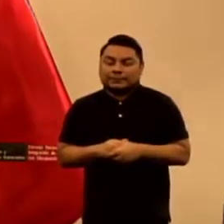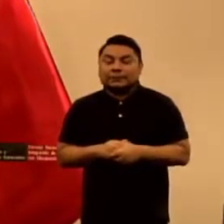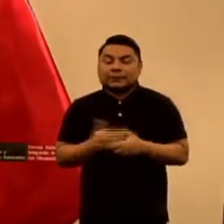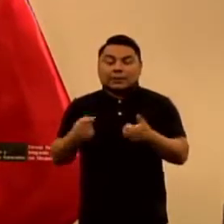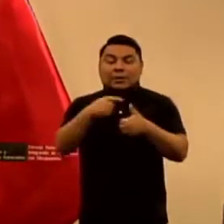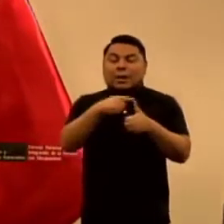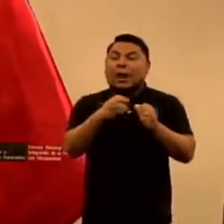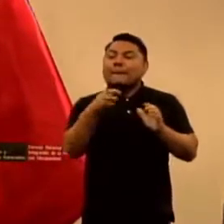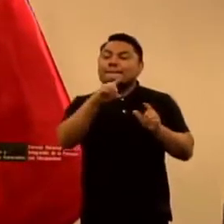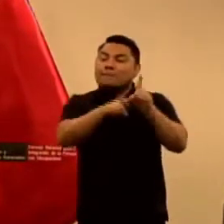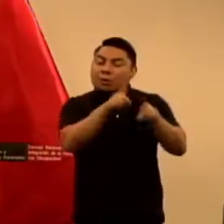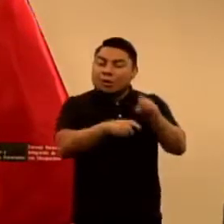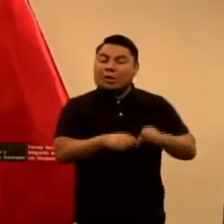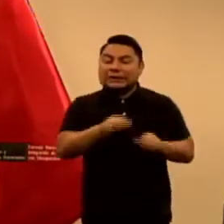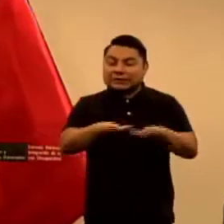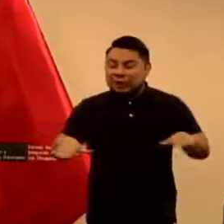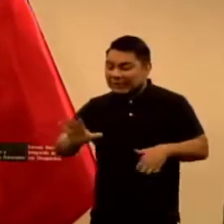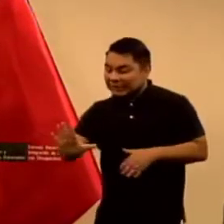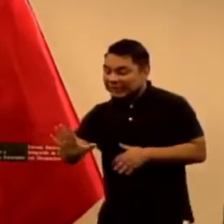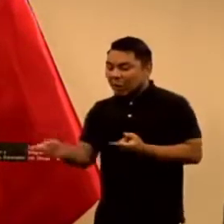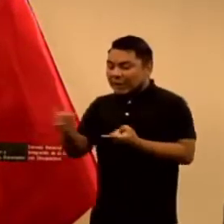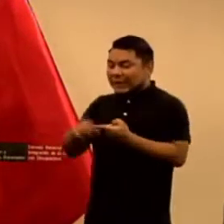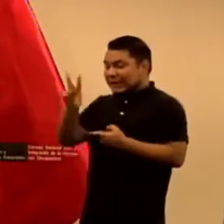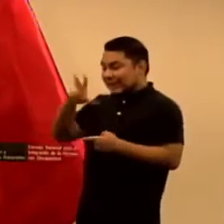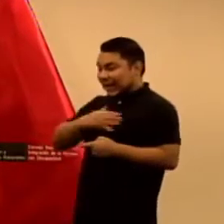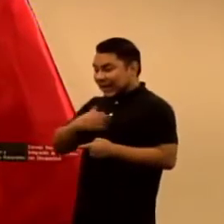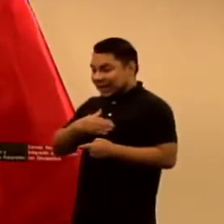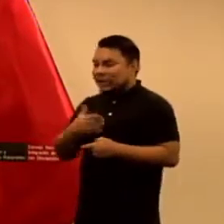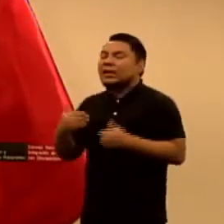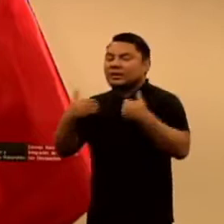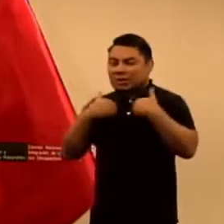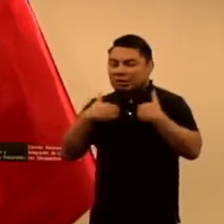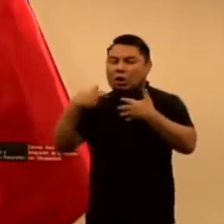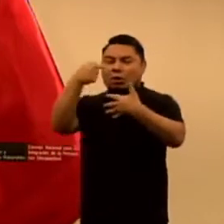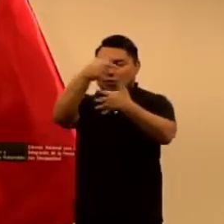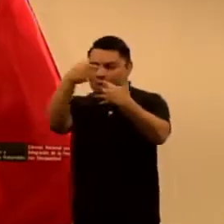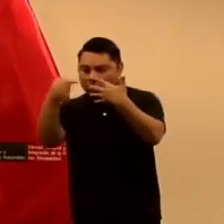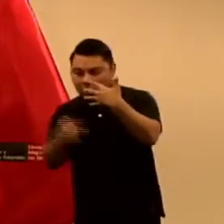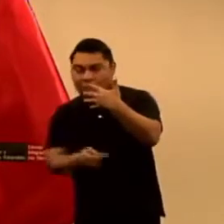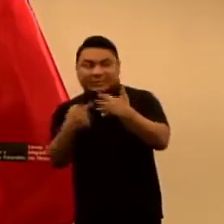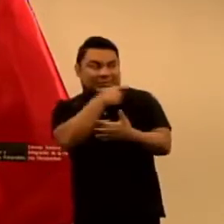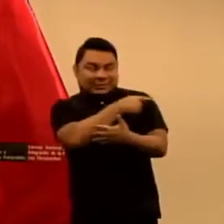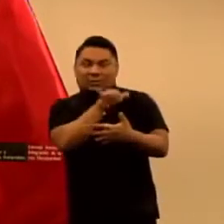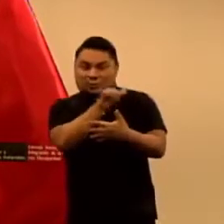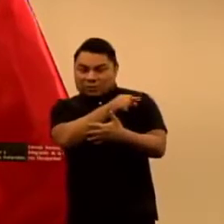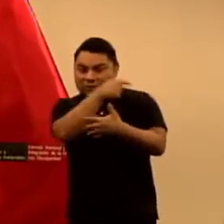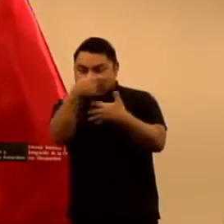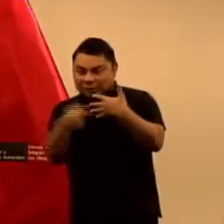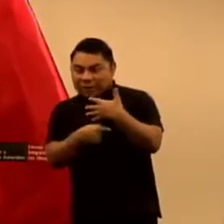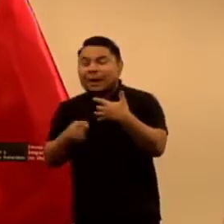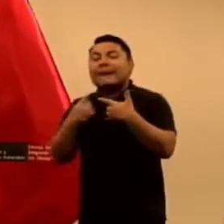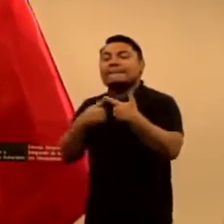El módulo de niños y niñas de 5 a 17 años tiene todos los ámbitos que acabo de mencionar, con